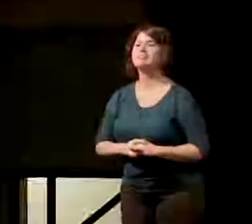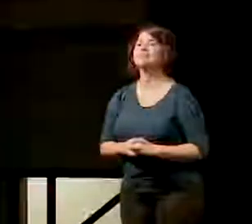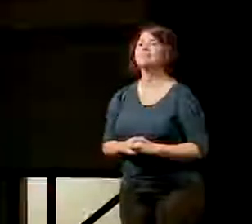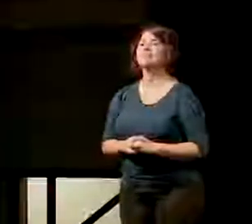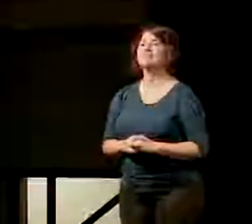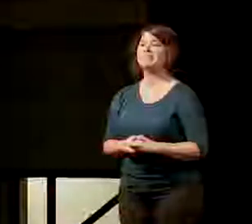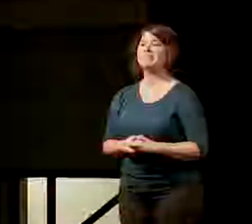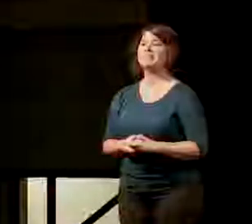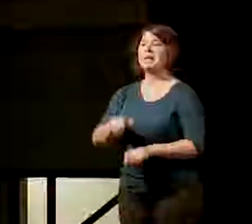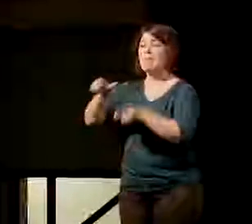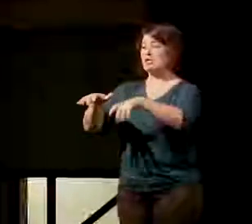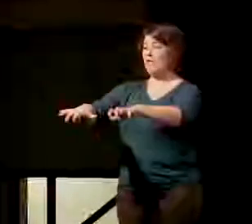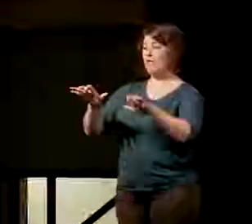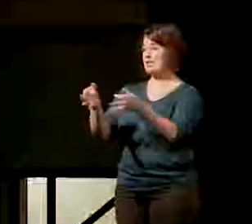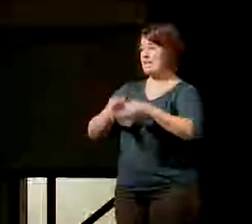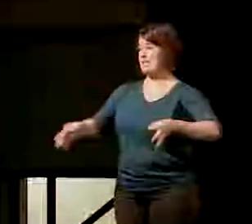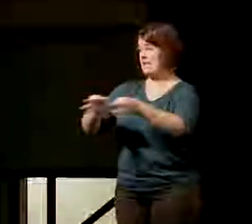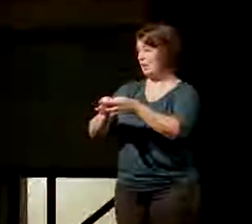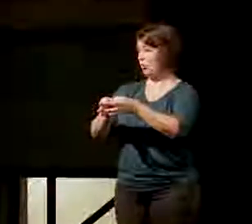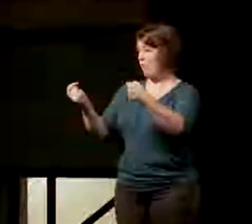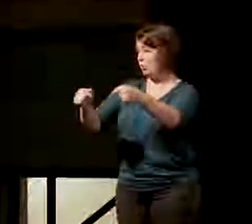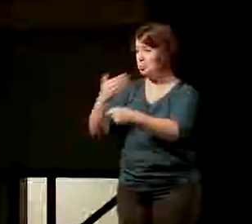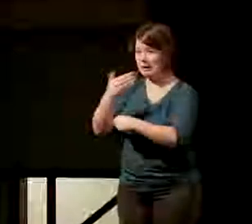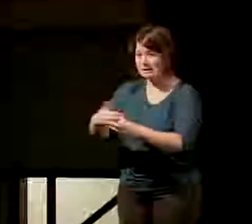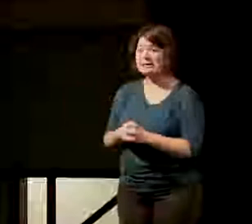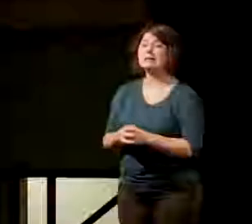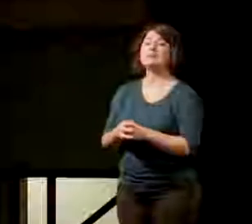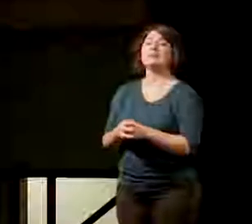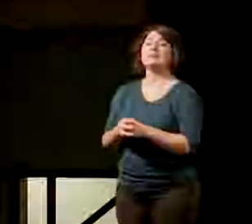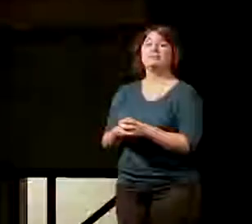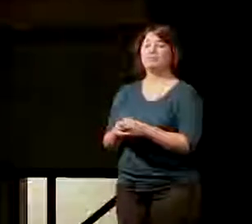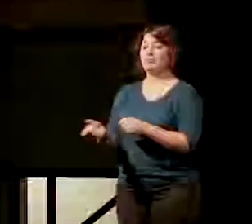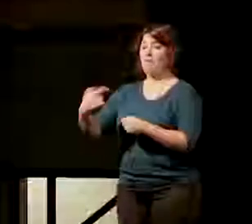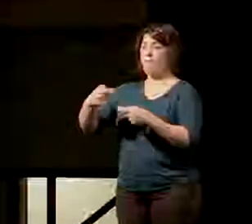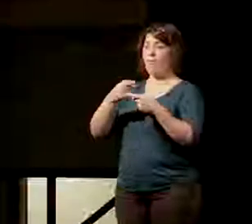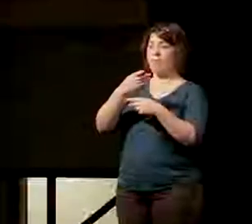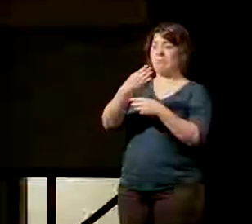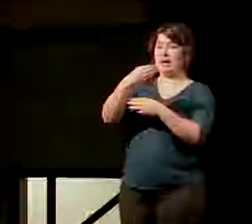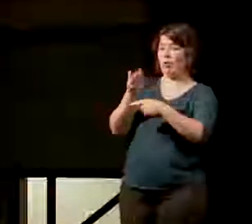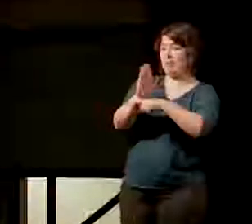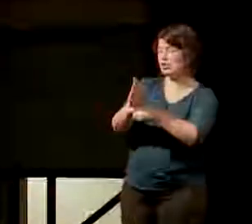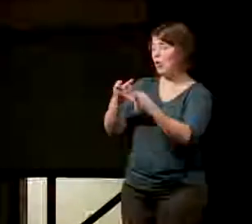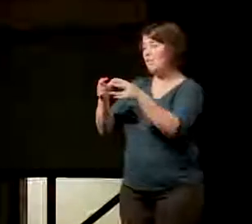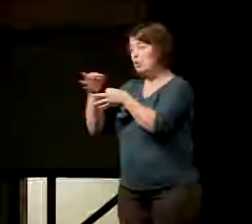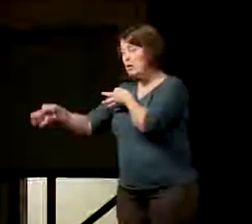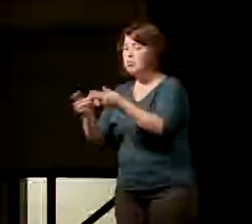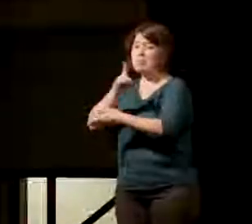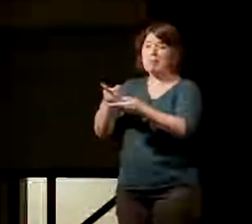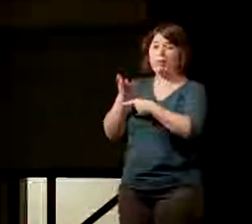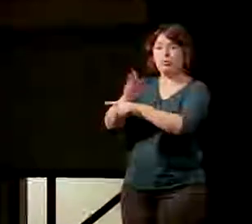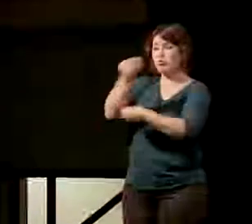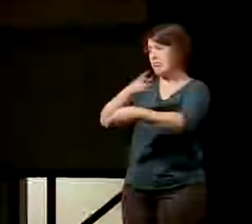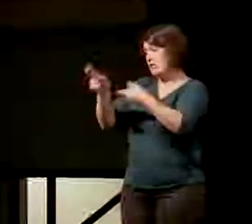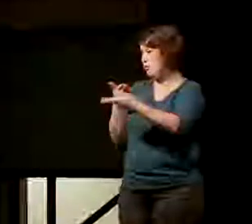Merci à l'ensemble des fonctionnaires territoriaux présents aussi, que vous représentiez la métropole, la ville de Gouesnou, le département ou